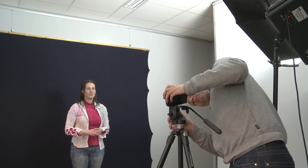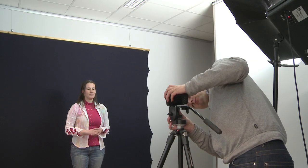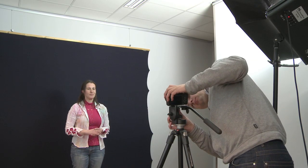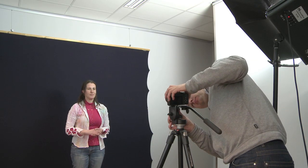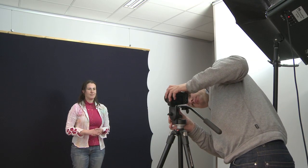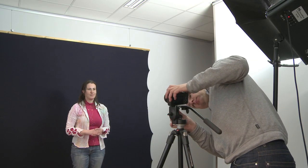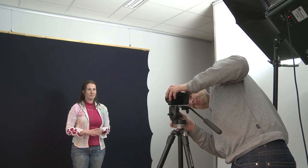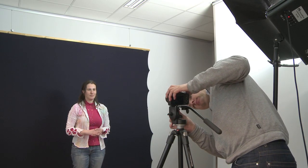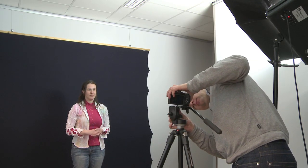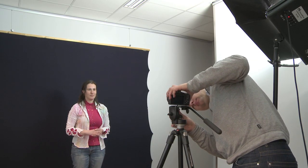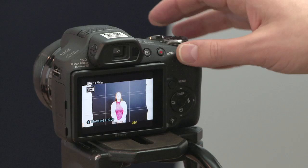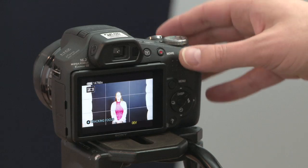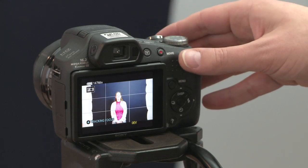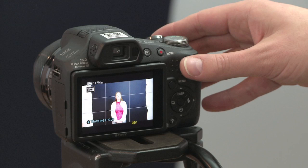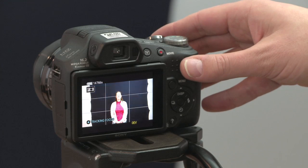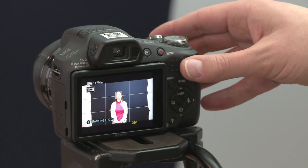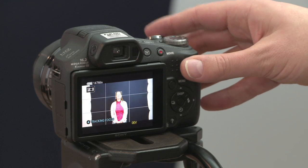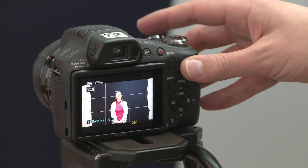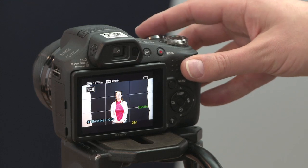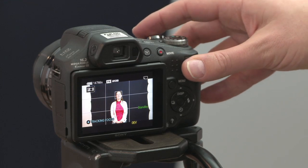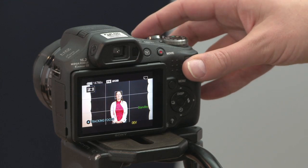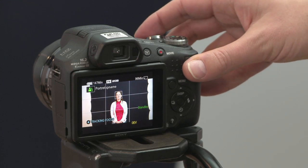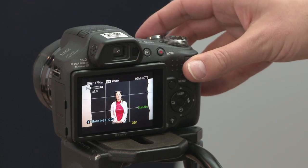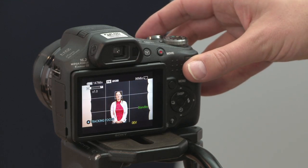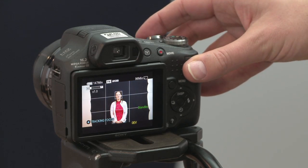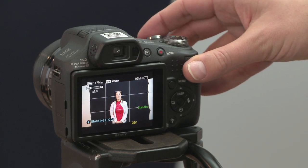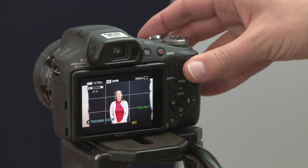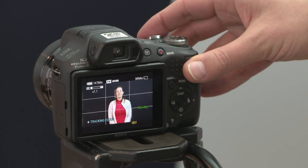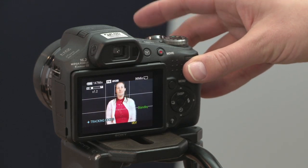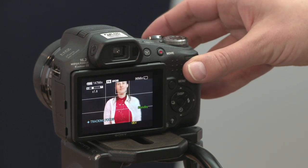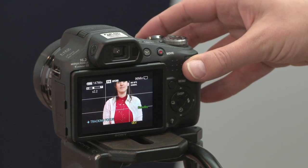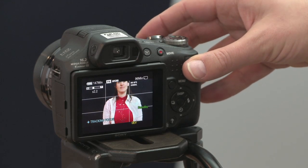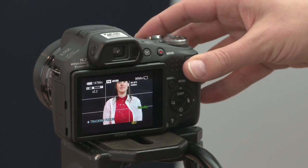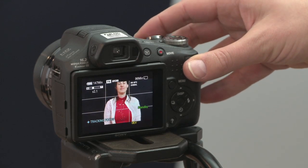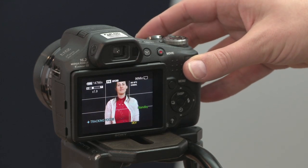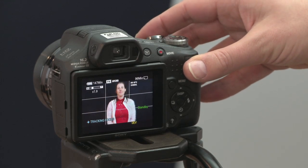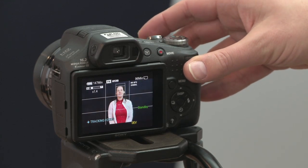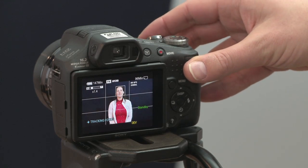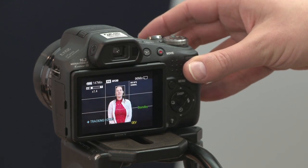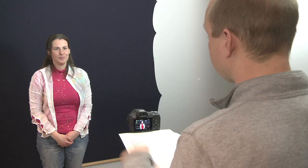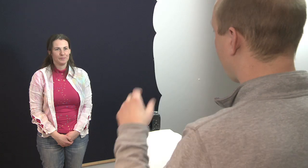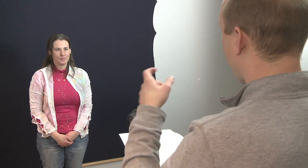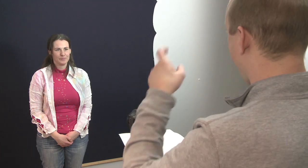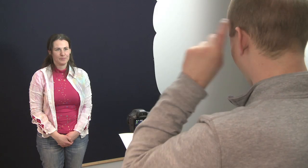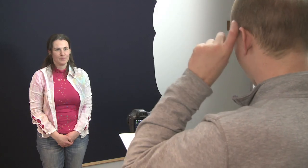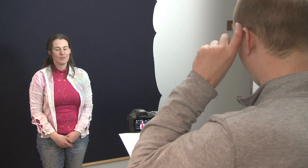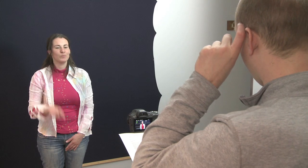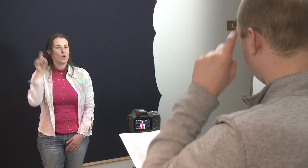In het project SignLink wordt een grote verzameling filmpjes van gebarentaal voorzien van vertaling van gebaar naar woord.